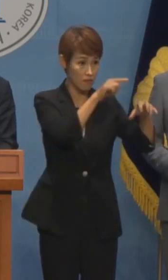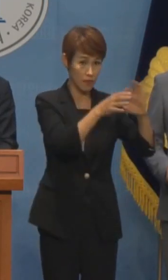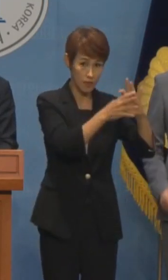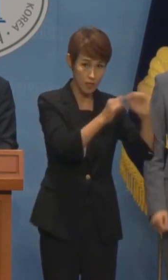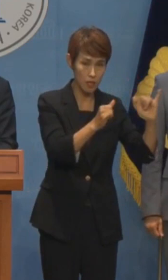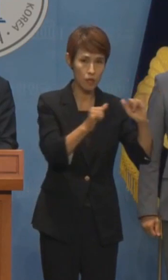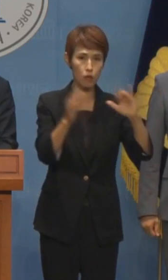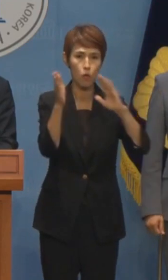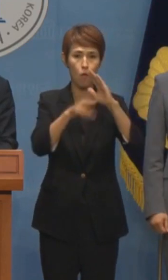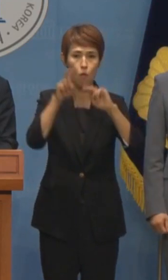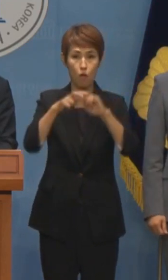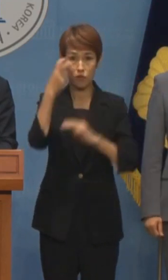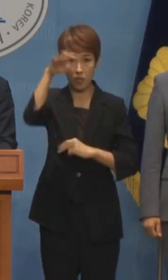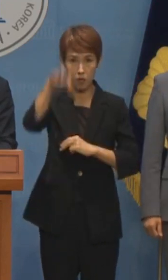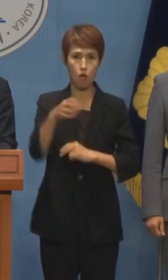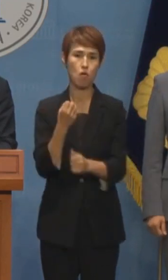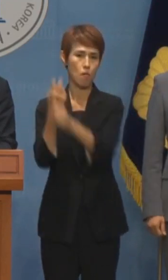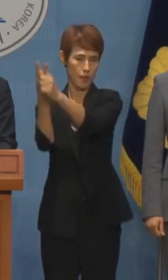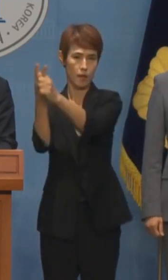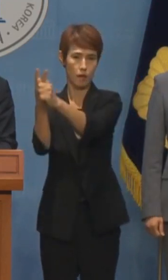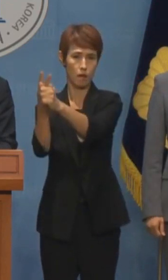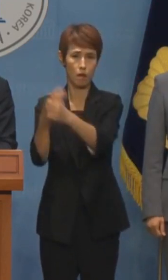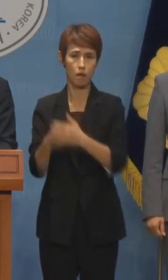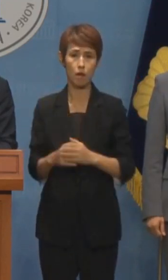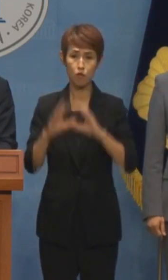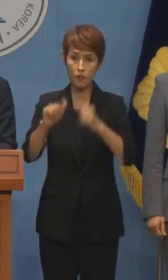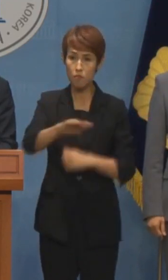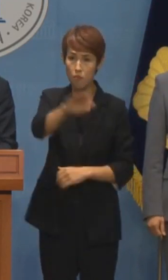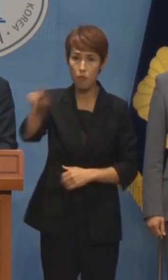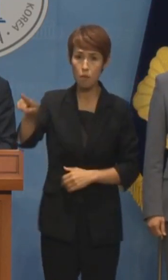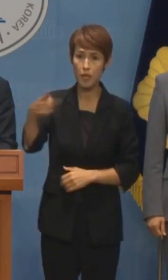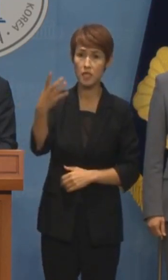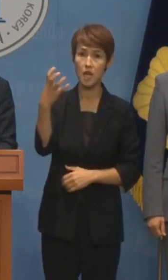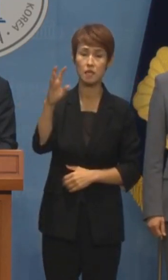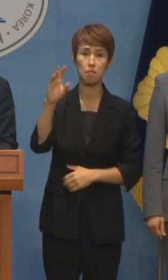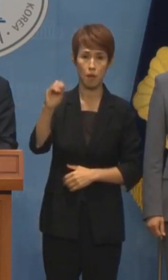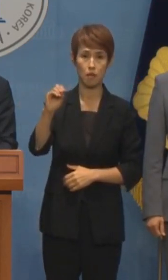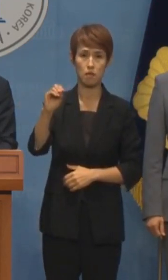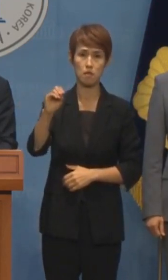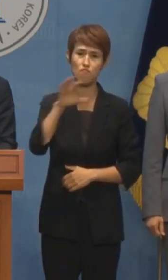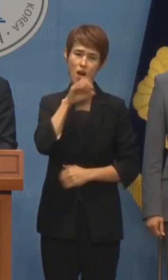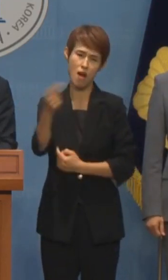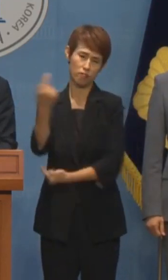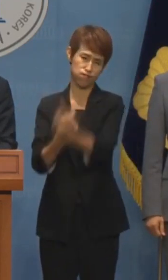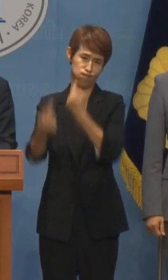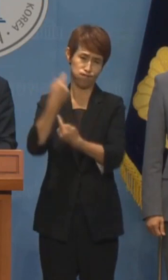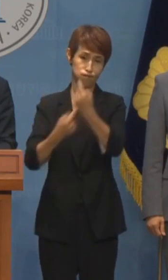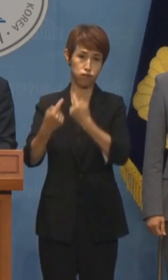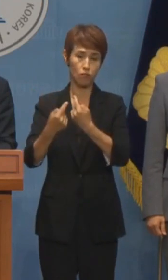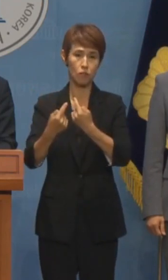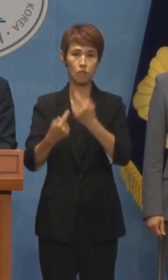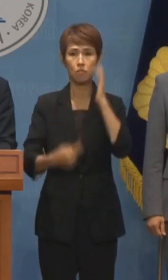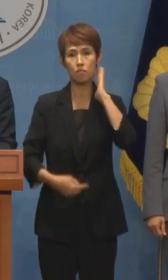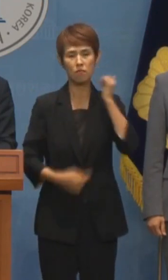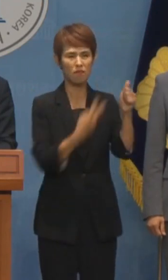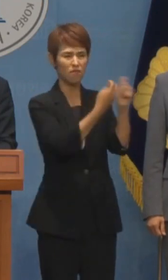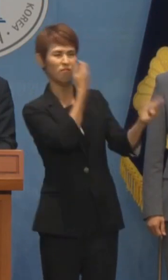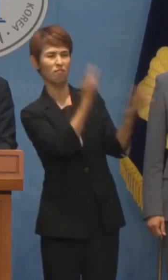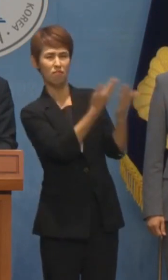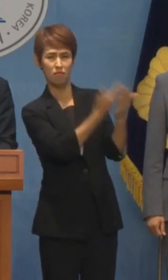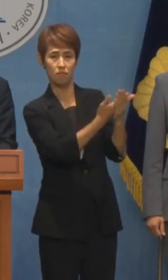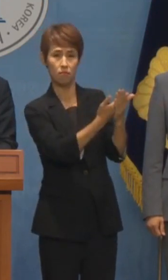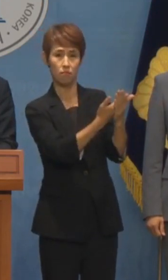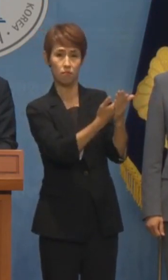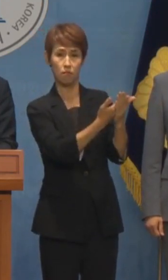고발합니다. 140만 명이 넘는 국민의 명령으로 진행된 국회 윤석열 대통령 탄핵